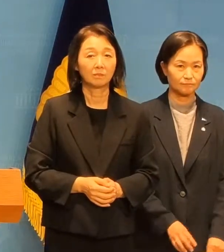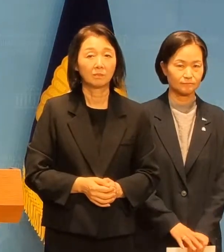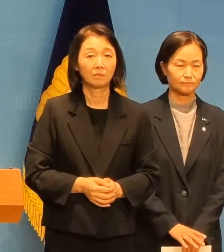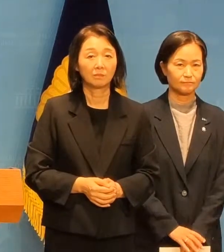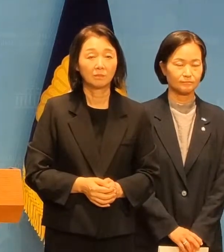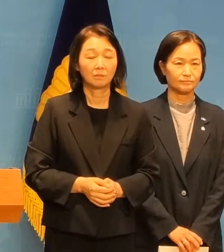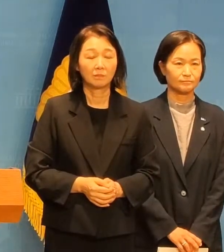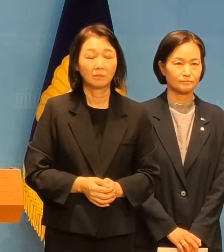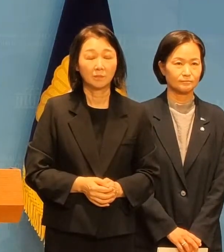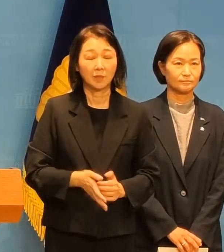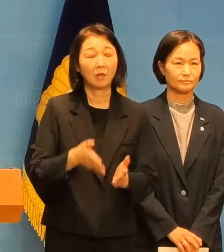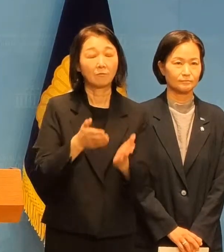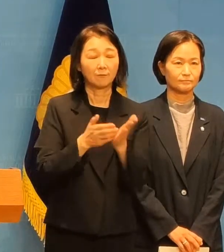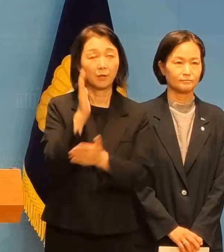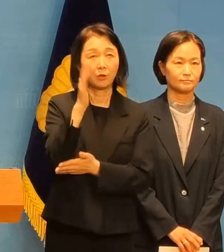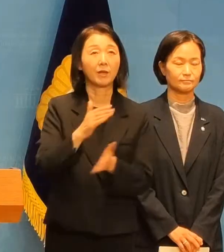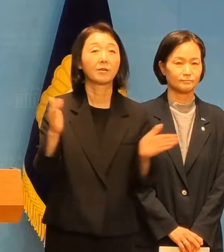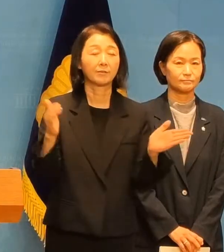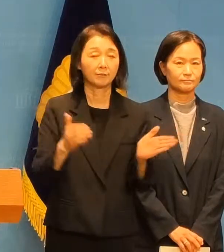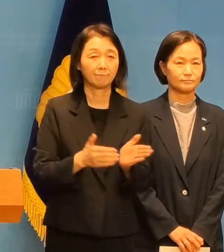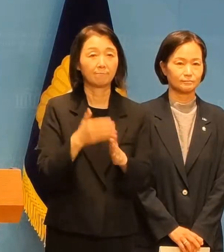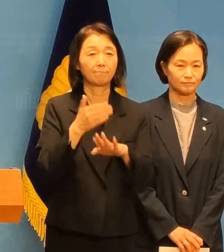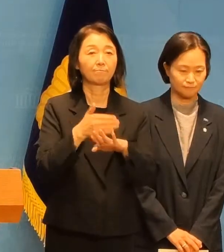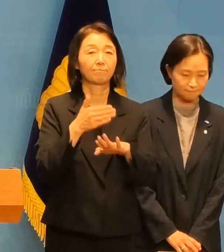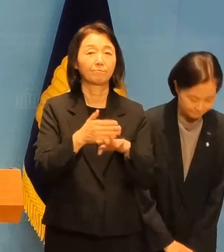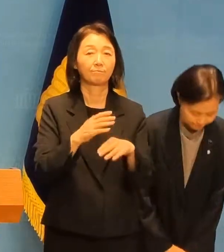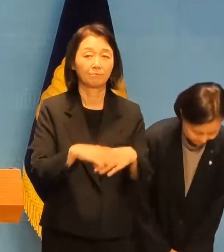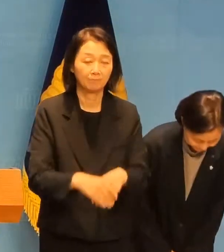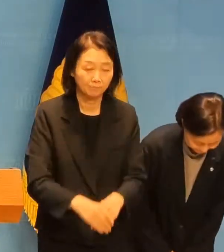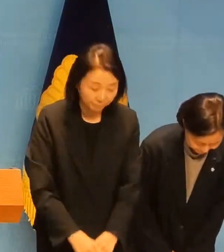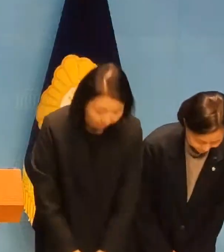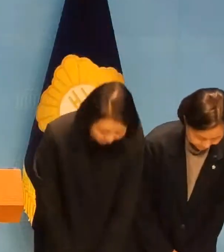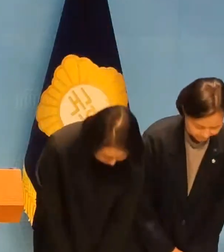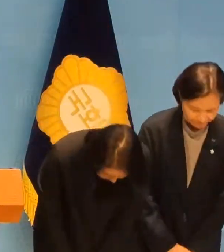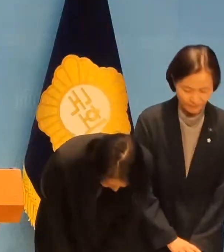예, 이상으로 기자회견을 마치겠습니다. 감사합니다.